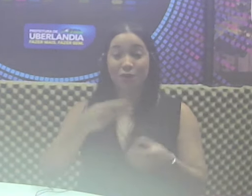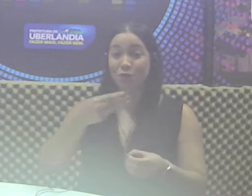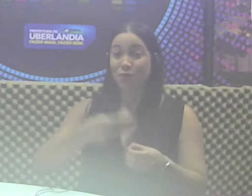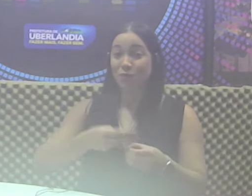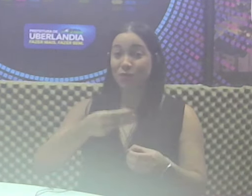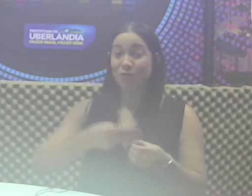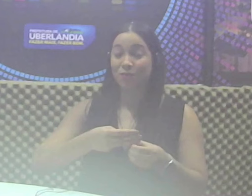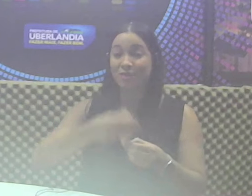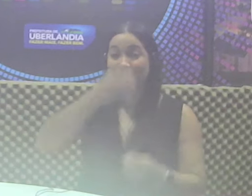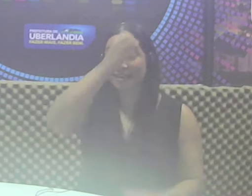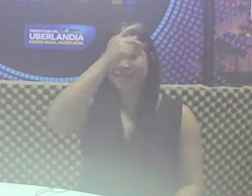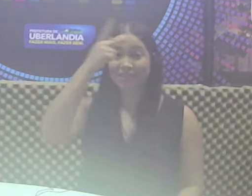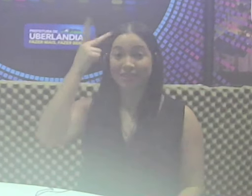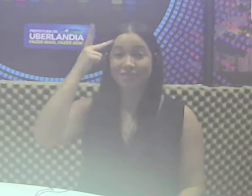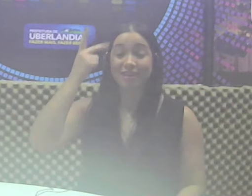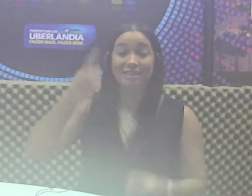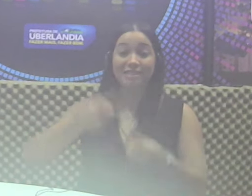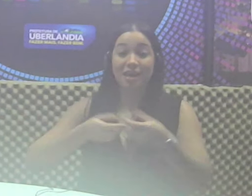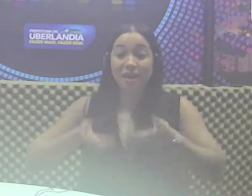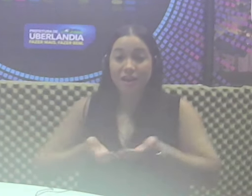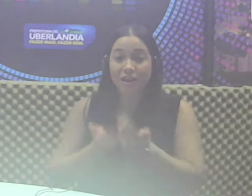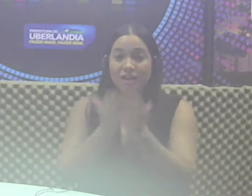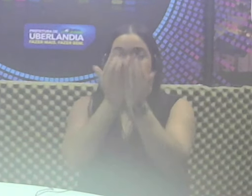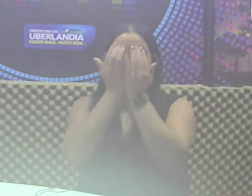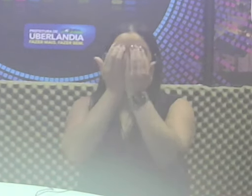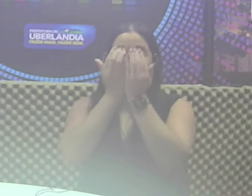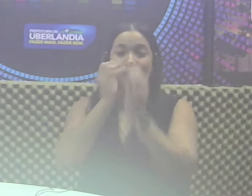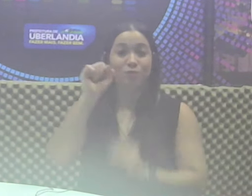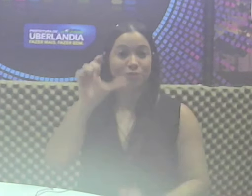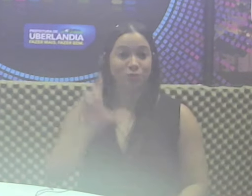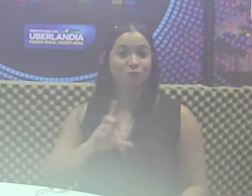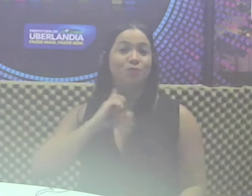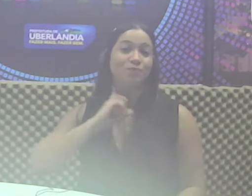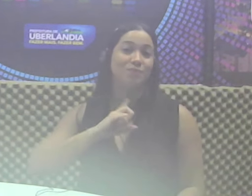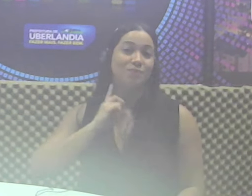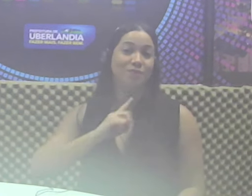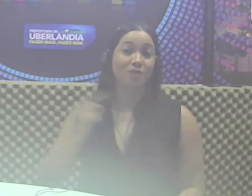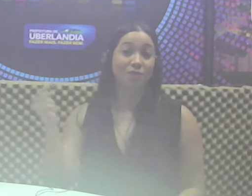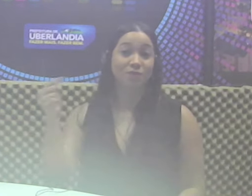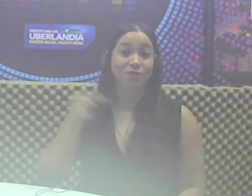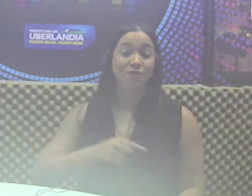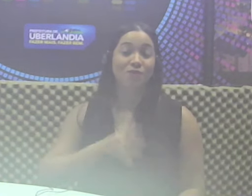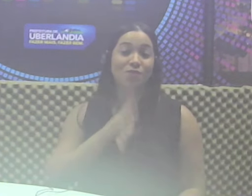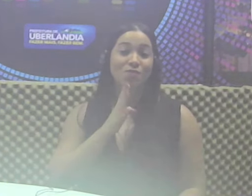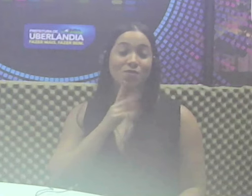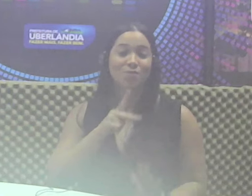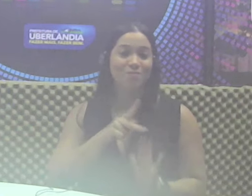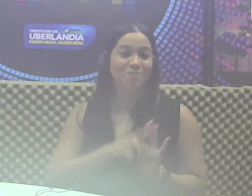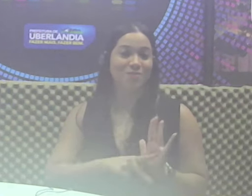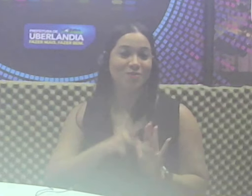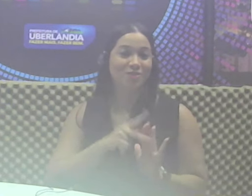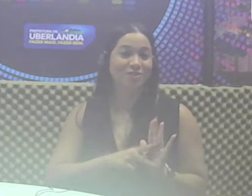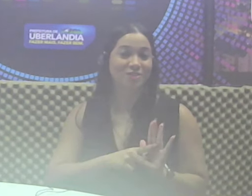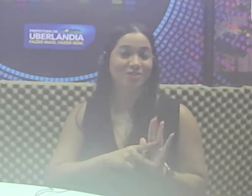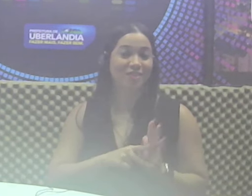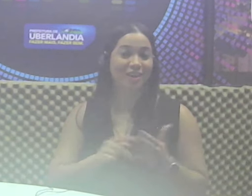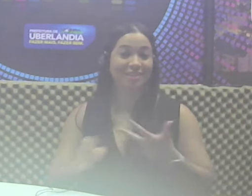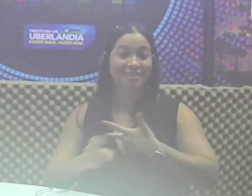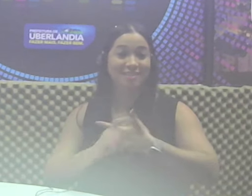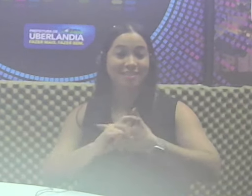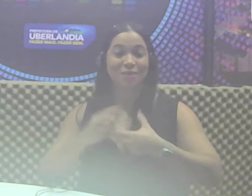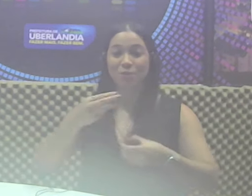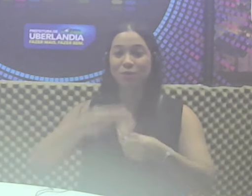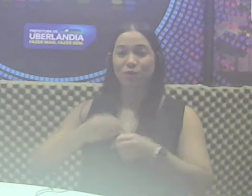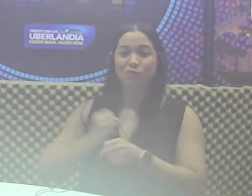da Prefeitura de Caxambu, do sul de Minas Gerais. O grupo veio conhecer projetos desenvolvidos pelo Executivo Municipal nos